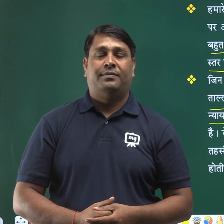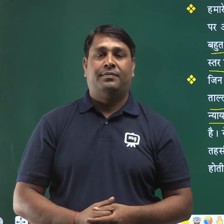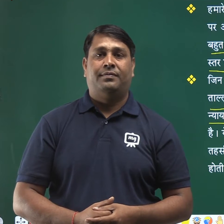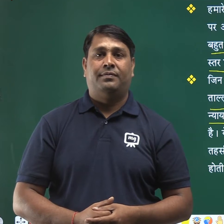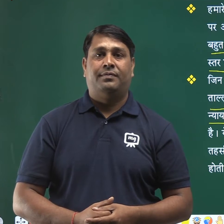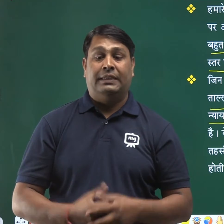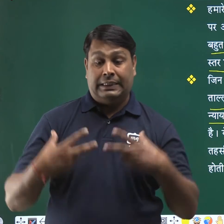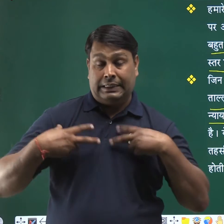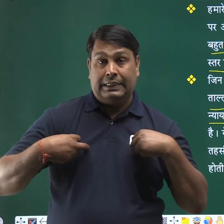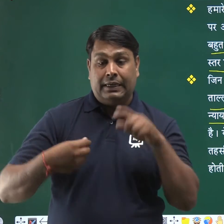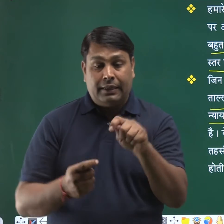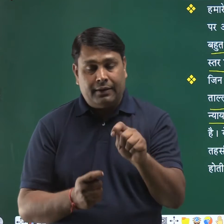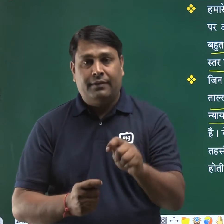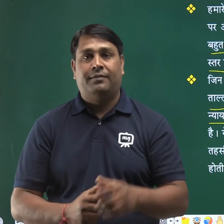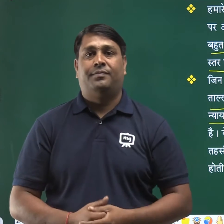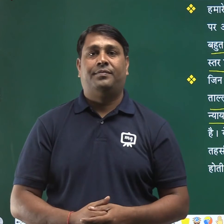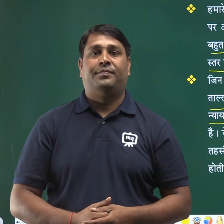ये अदालतें